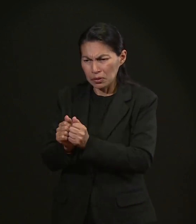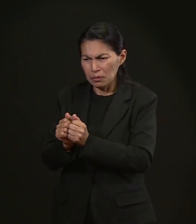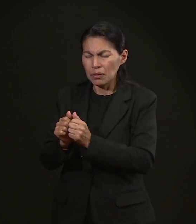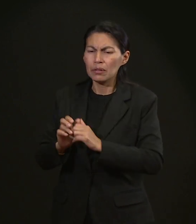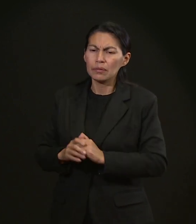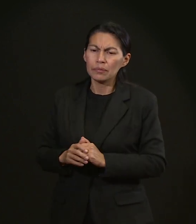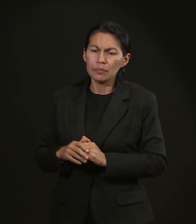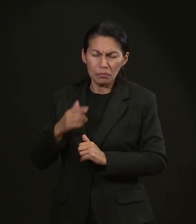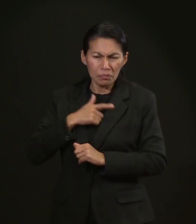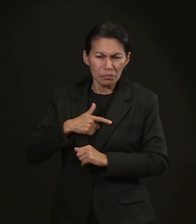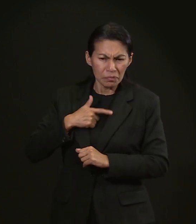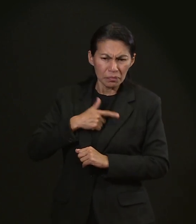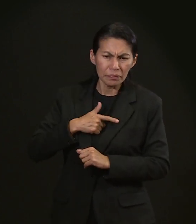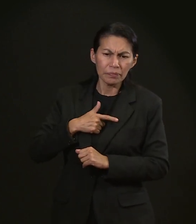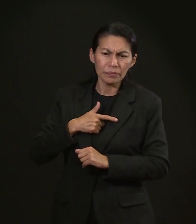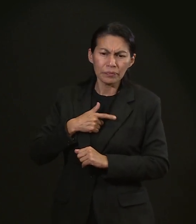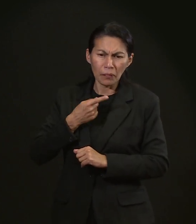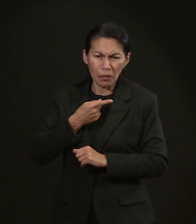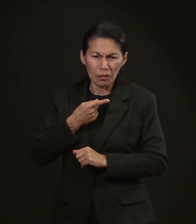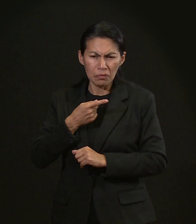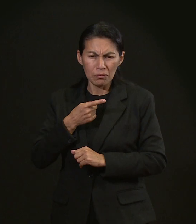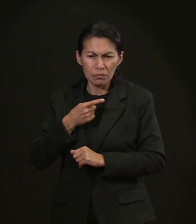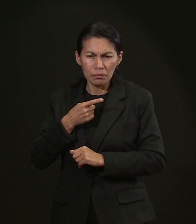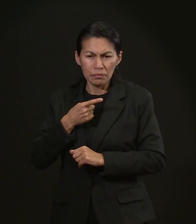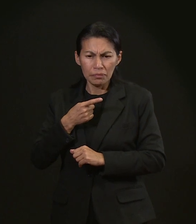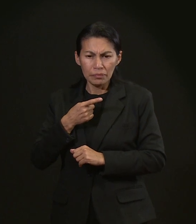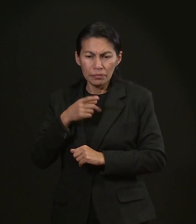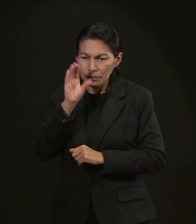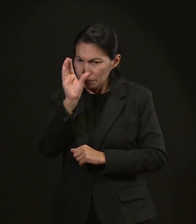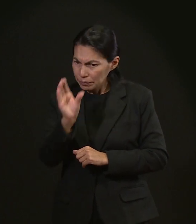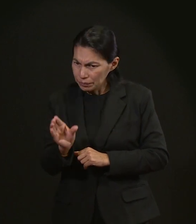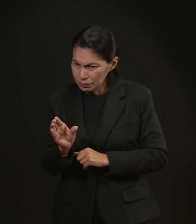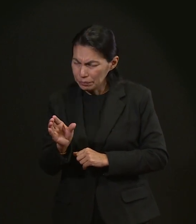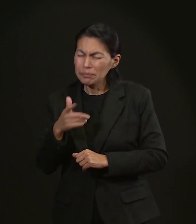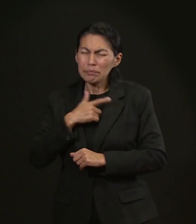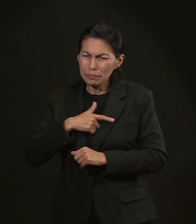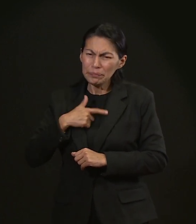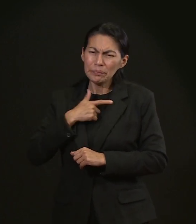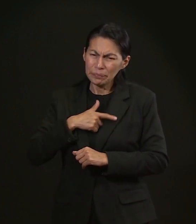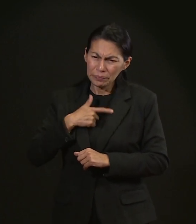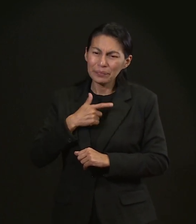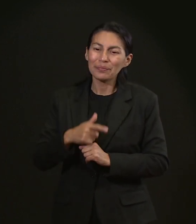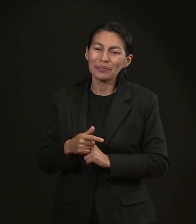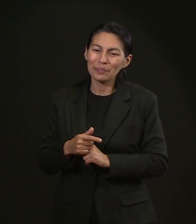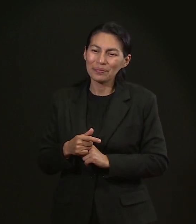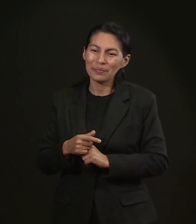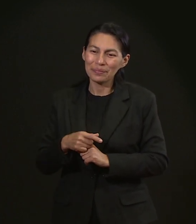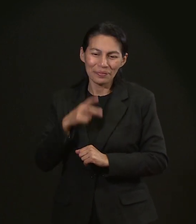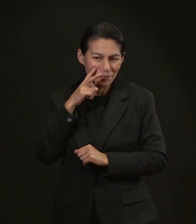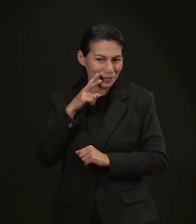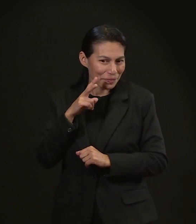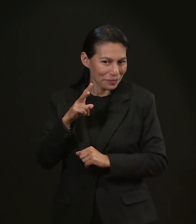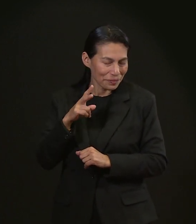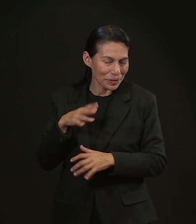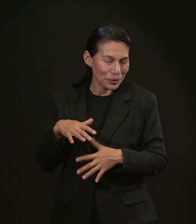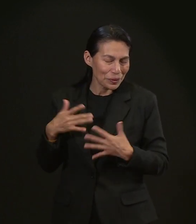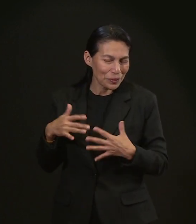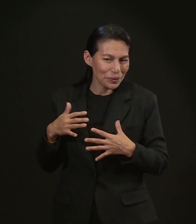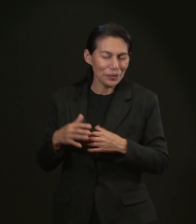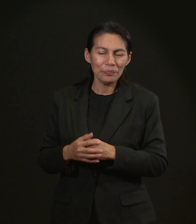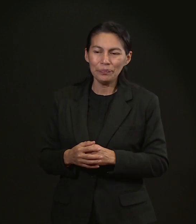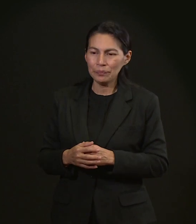entonces eso me gustaba y me gustaba su carisma me gustaba su carácter como lo que yo